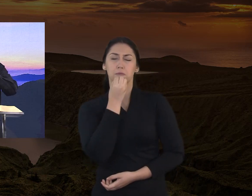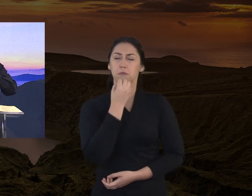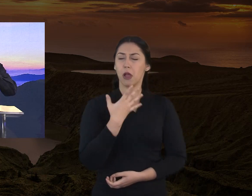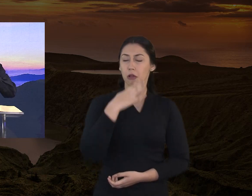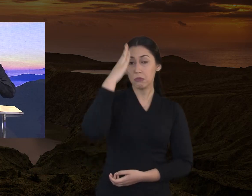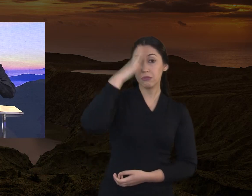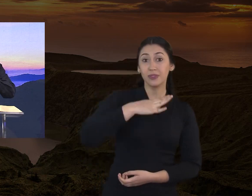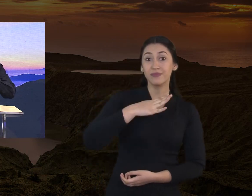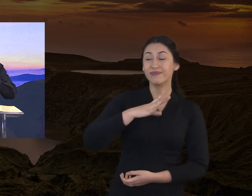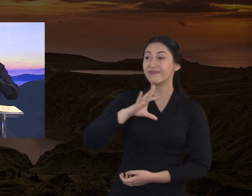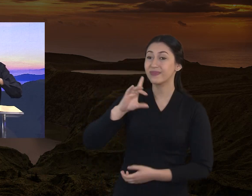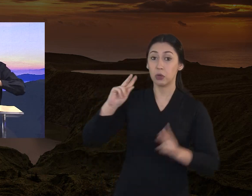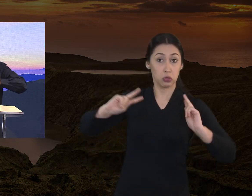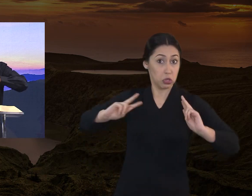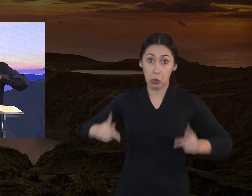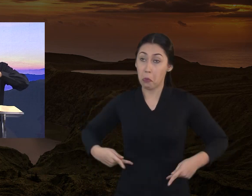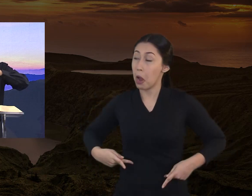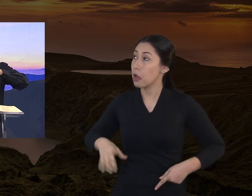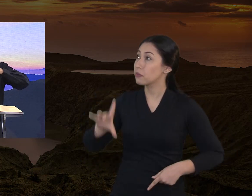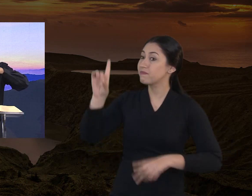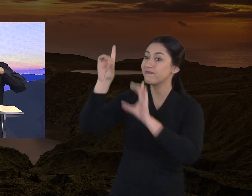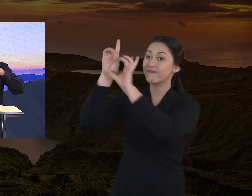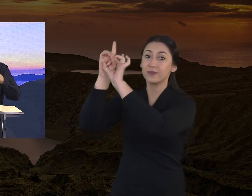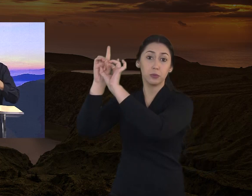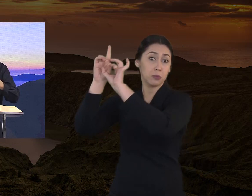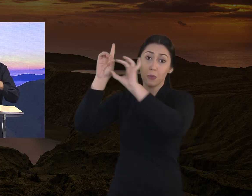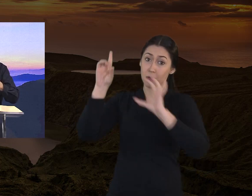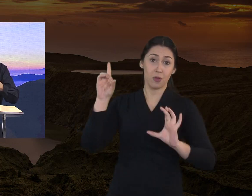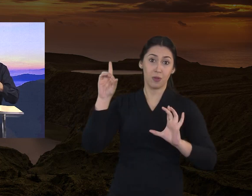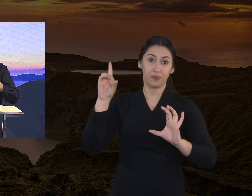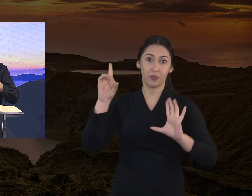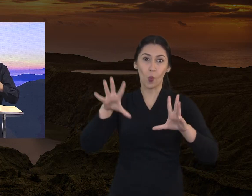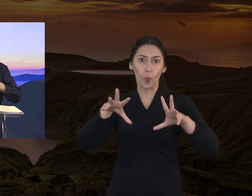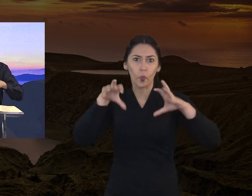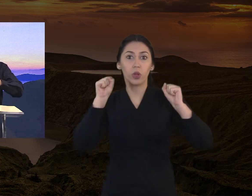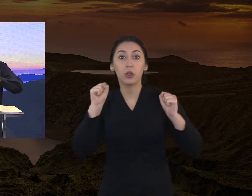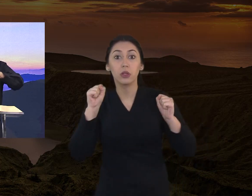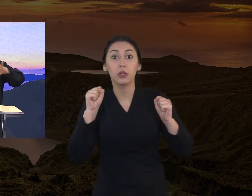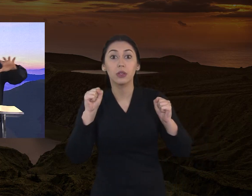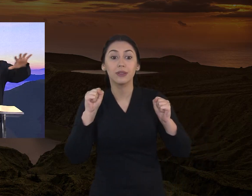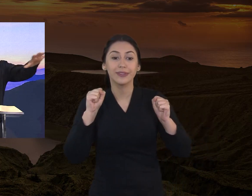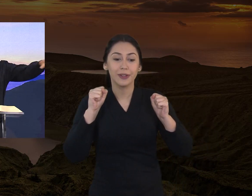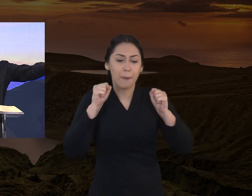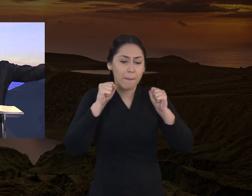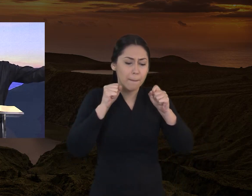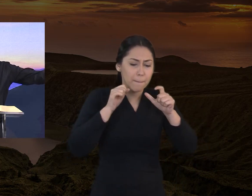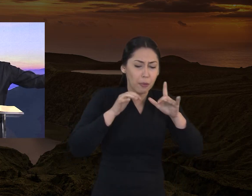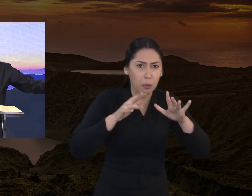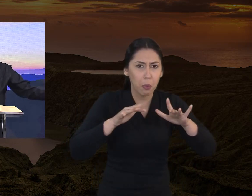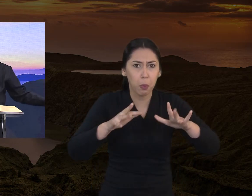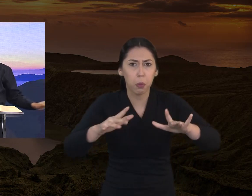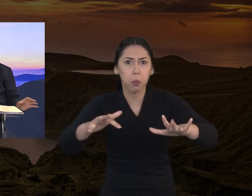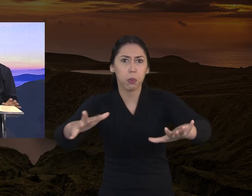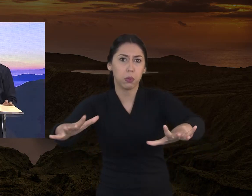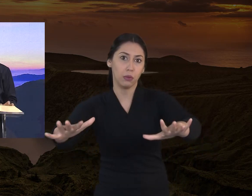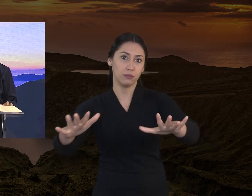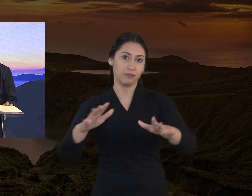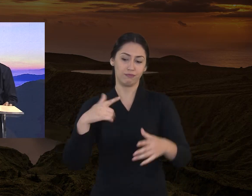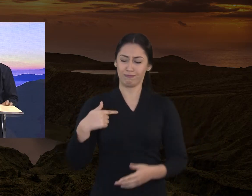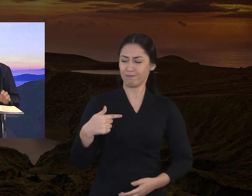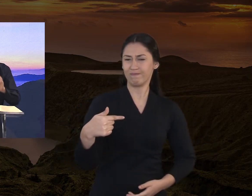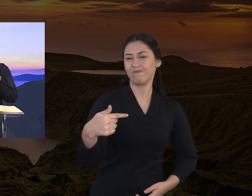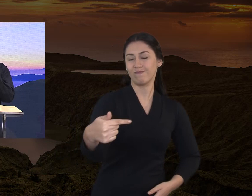se desconectou de Deus e a maldição dessa desconexão passou para toda a criação aqui sobre a